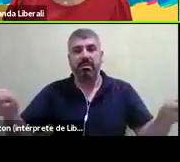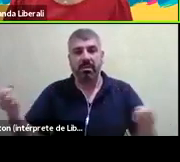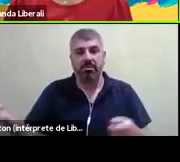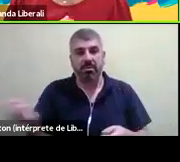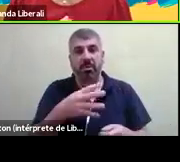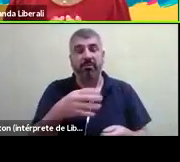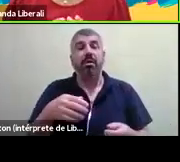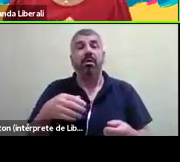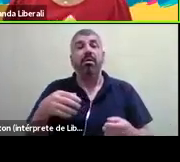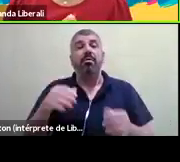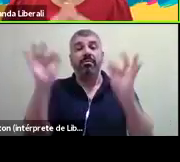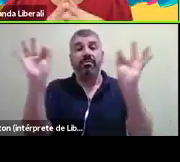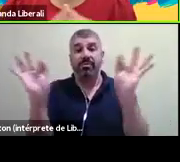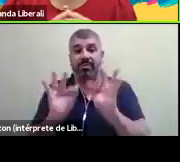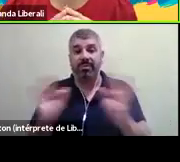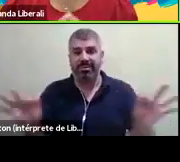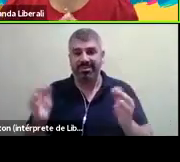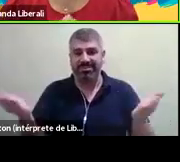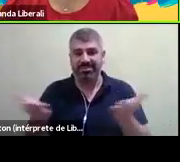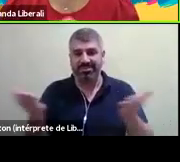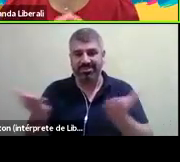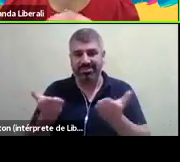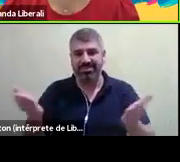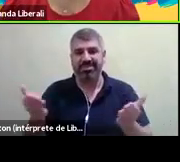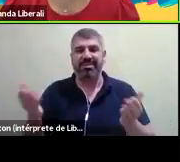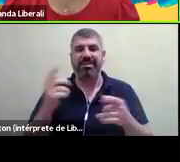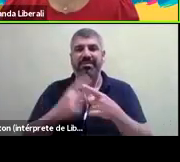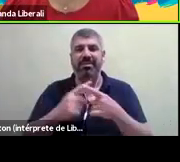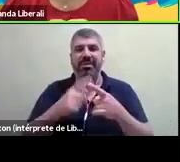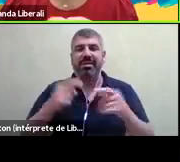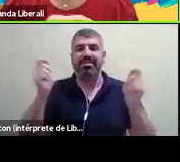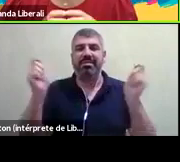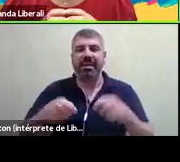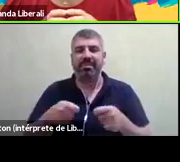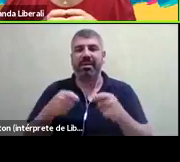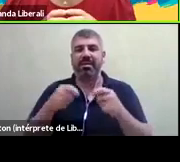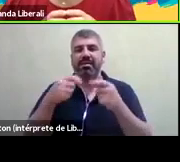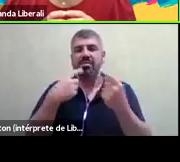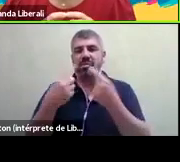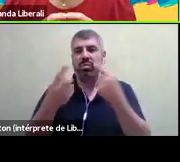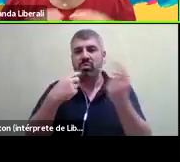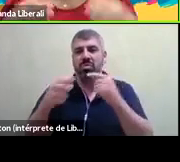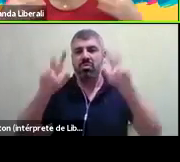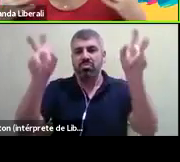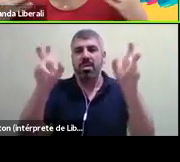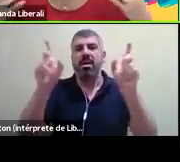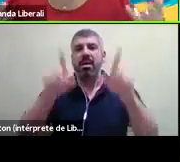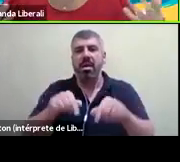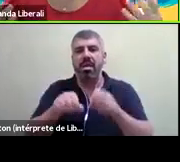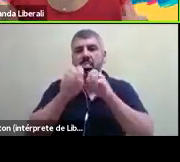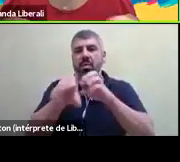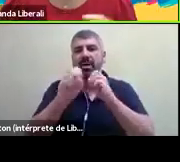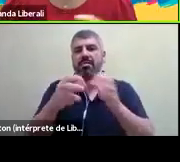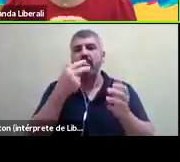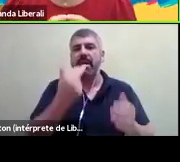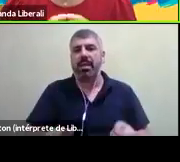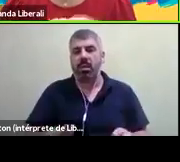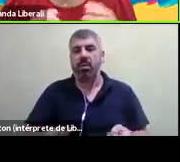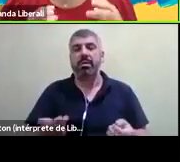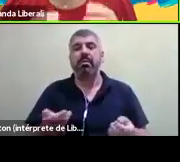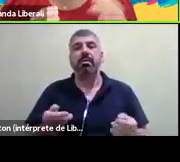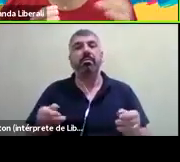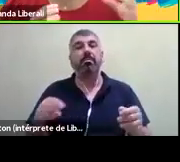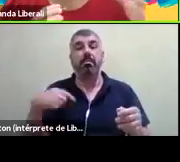hoje com a possibilidade de discutir um tema tão importante quanto a educação bilíngue. E, para nós,